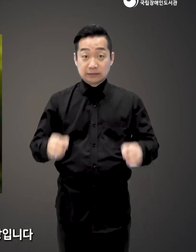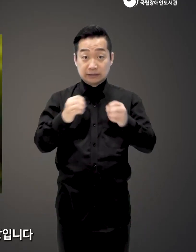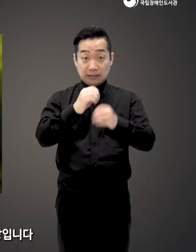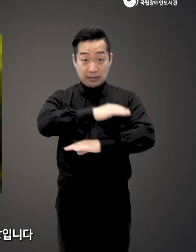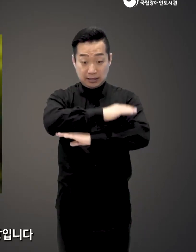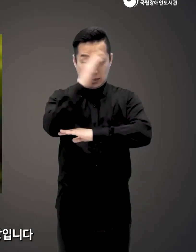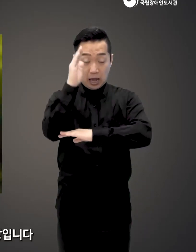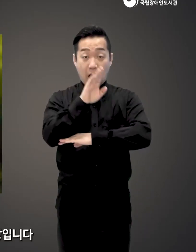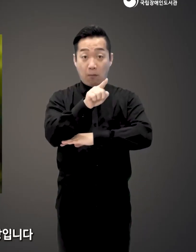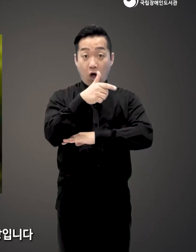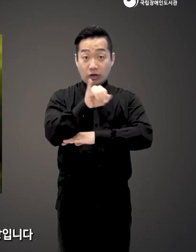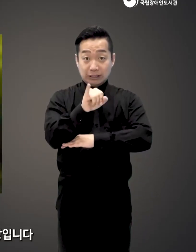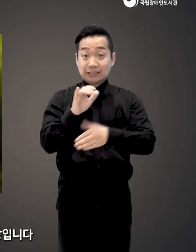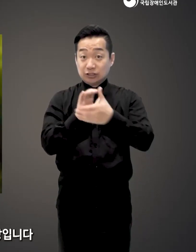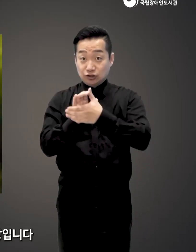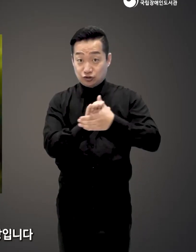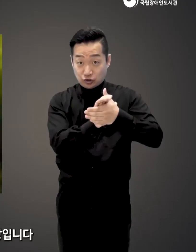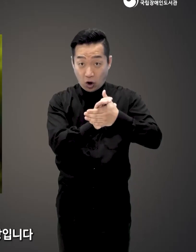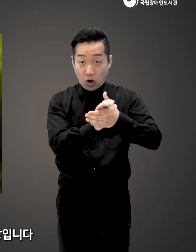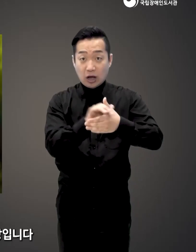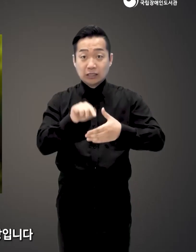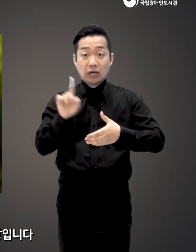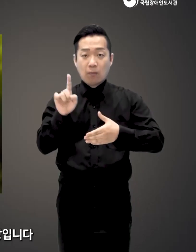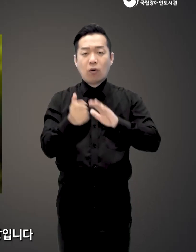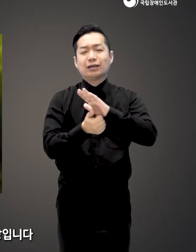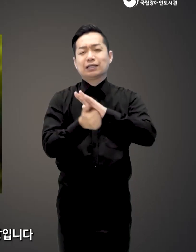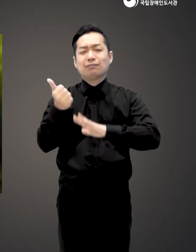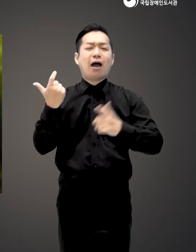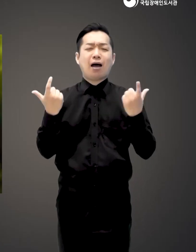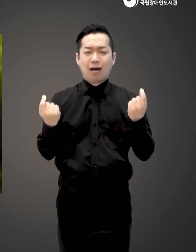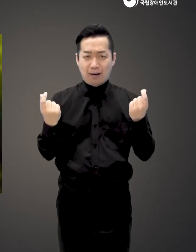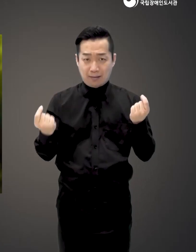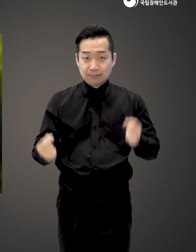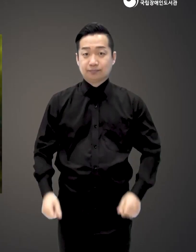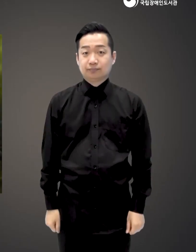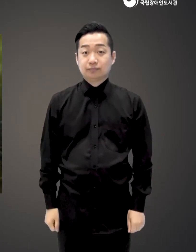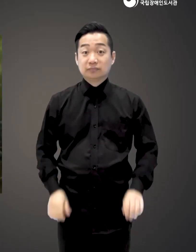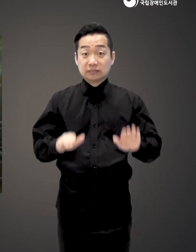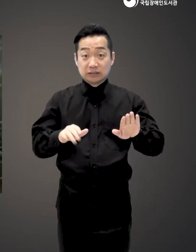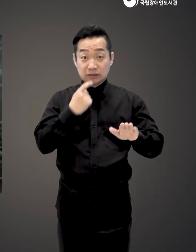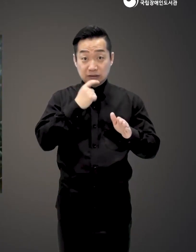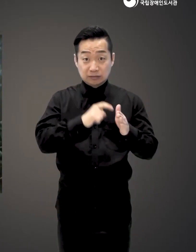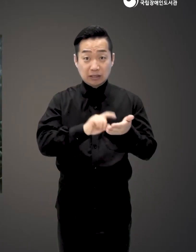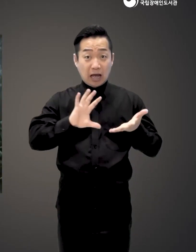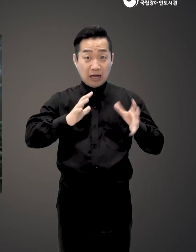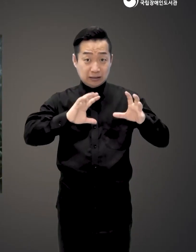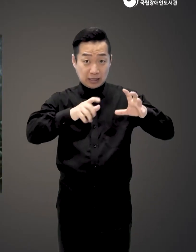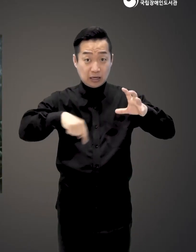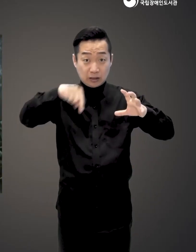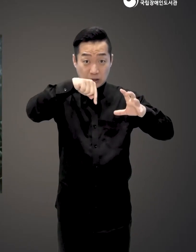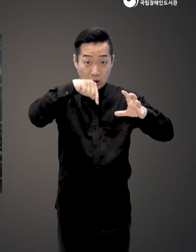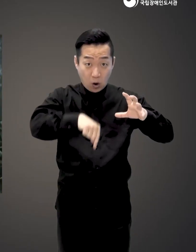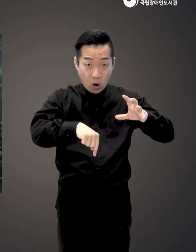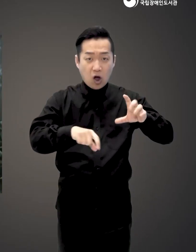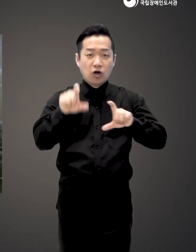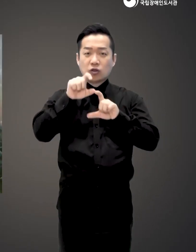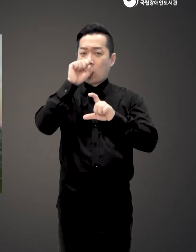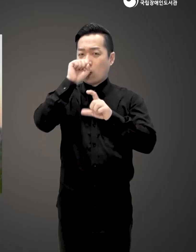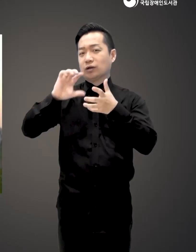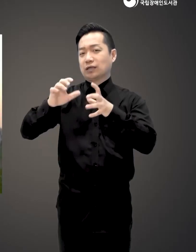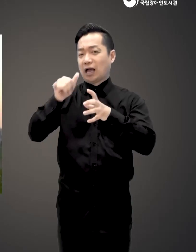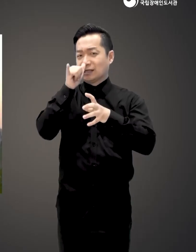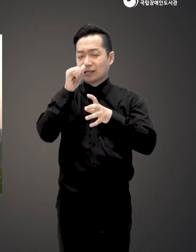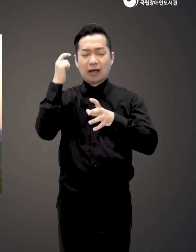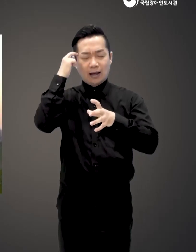소설 속 버니와 친구들에게 지구 공동설은 하나의 희망입니다. 지금 이런 쉽지 않은 세상 속 어딘가에 더